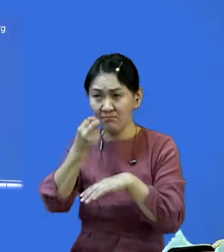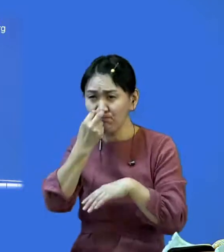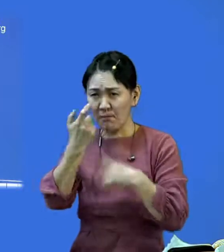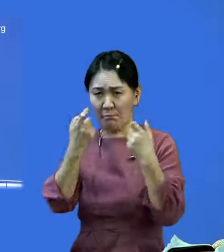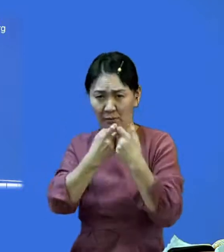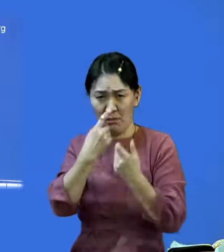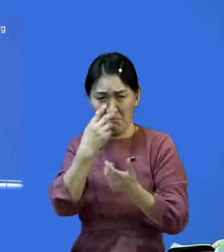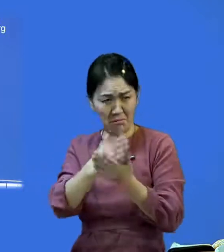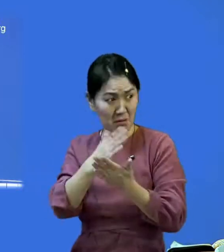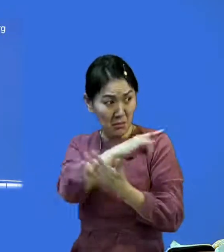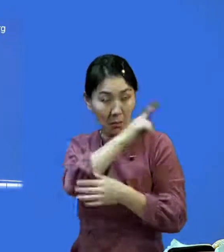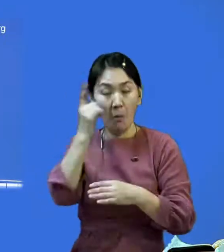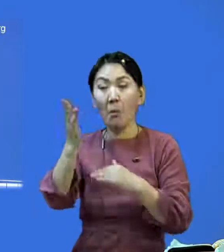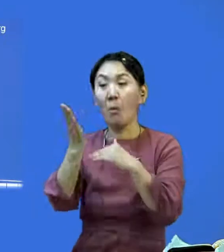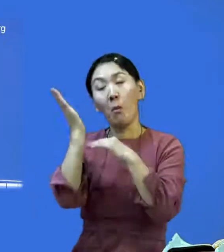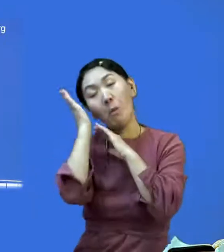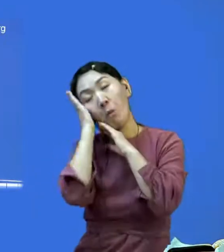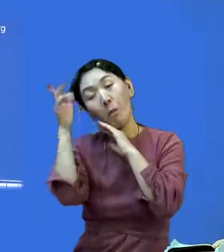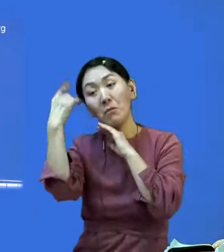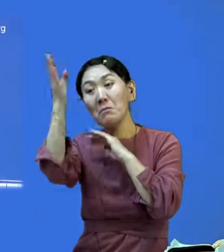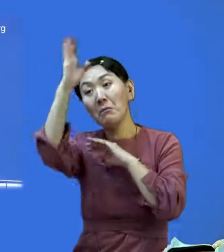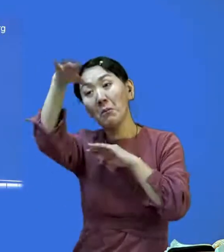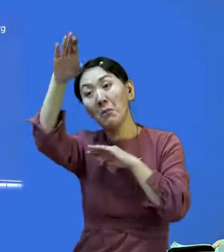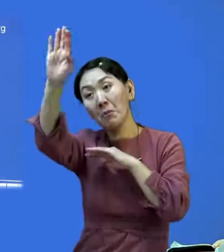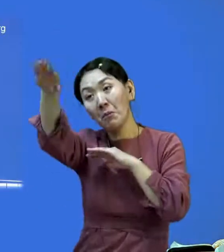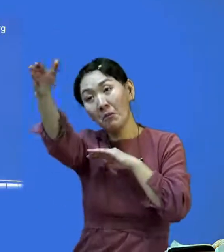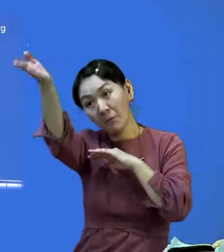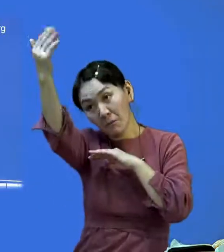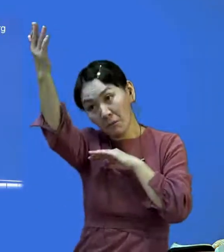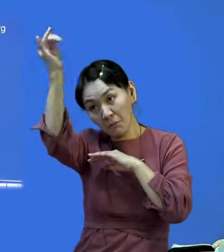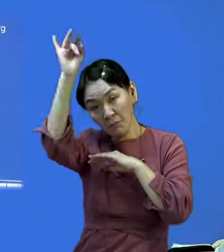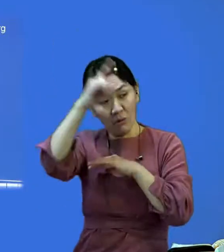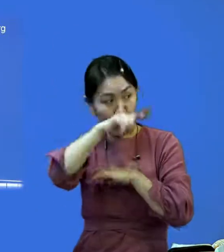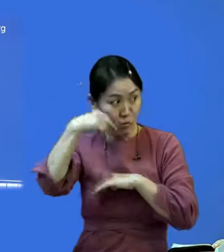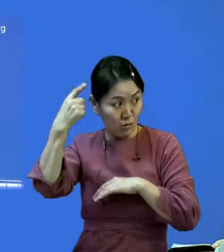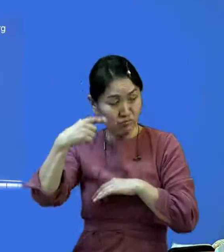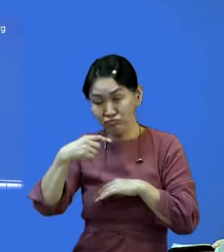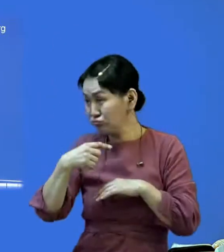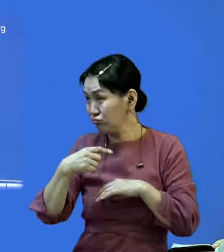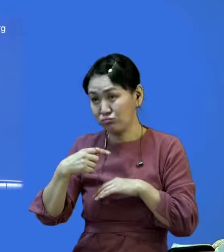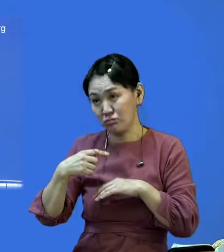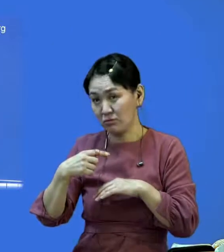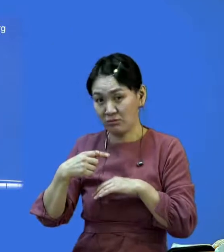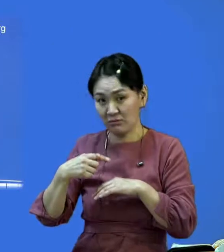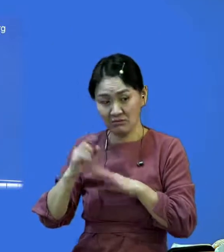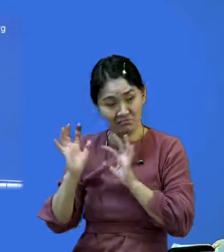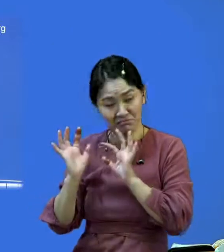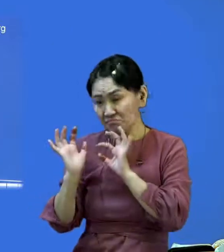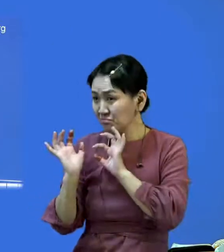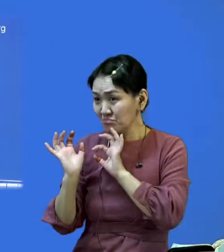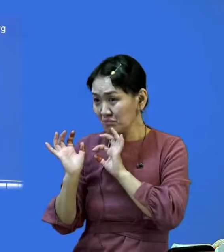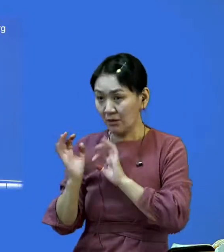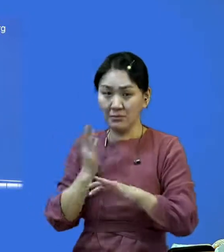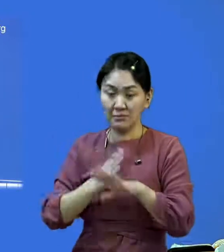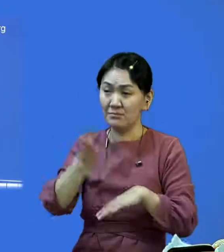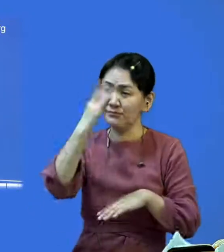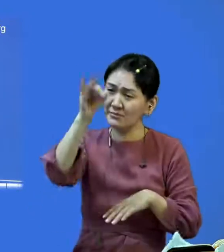чинь унтаж ийн гэж бодоод байгаа юм бахта. Гэтэл гараад ир гэж хэллэнгүүтэл